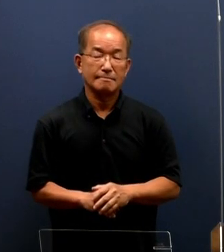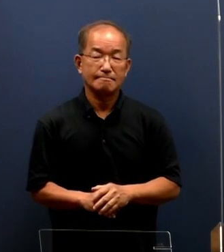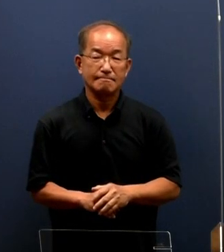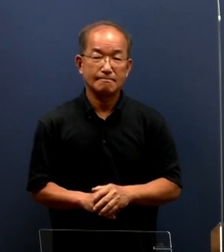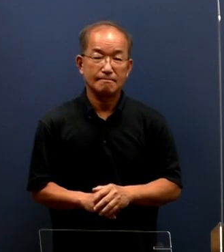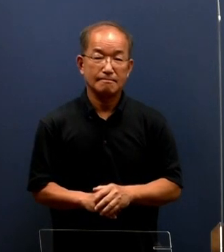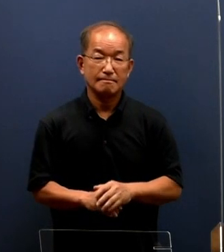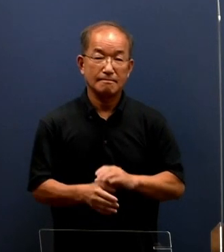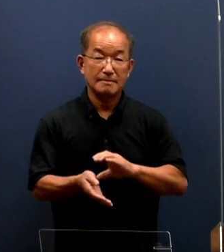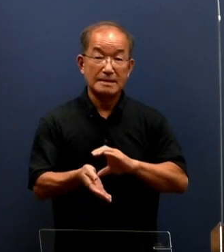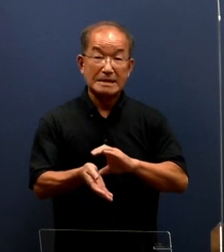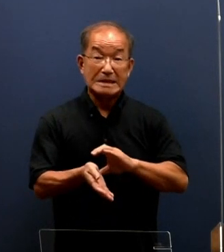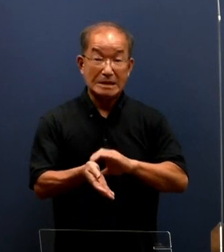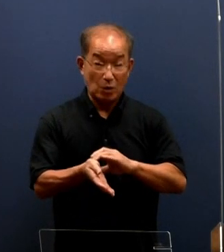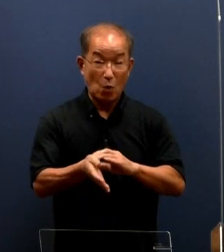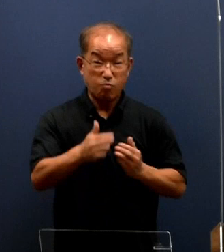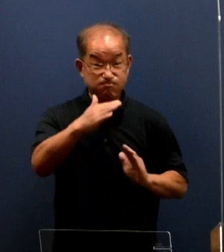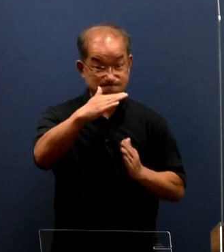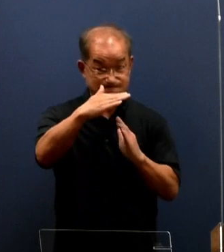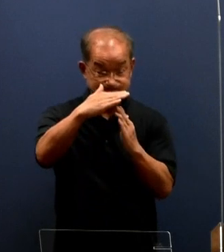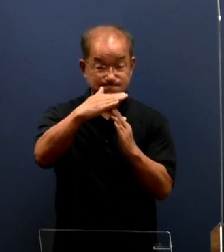医療逼迫、医療崩壊を起こすけれども、